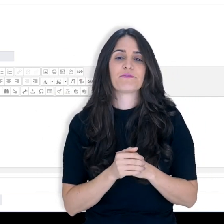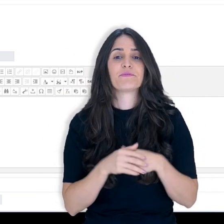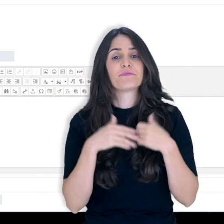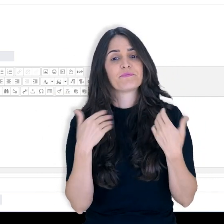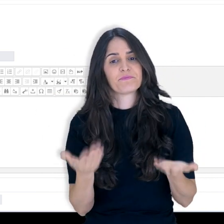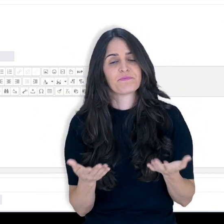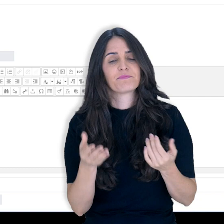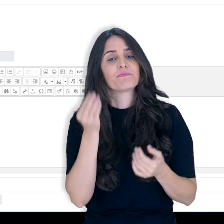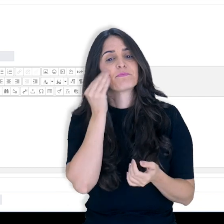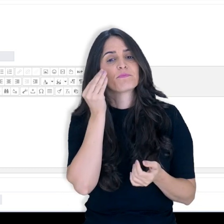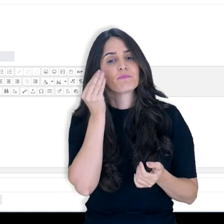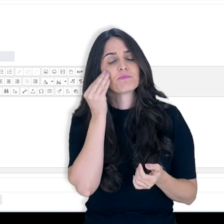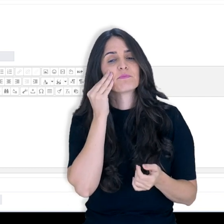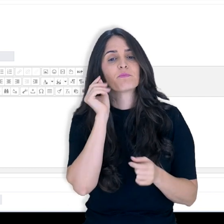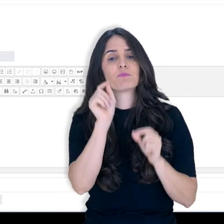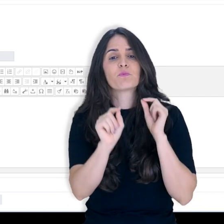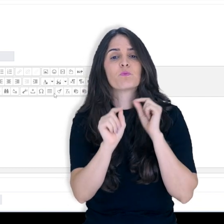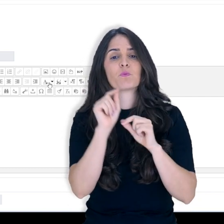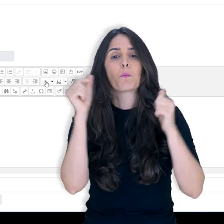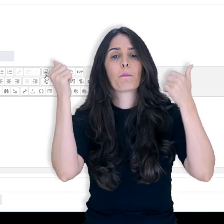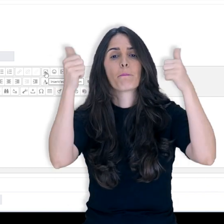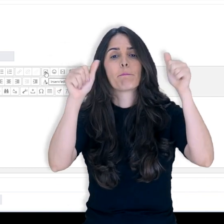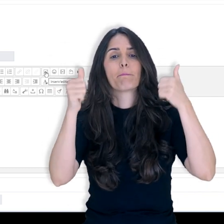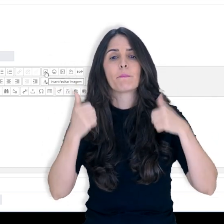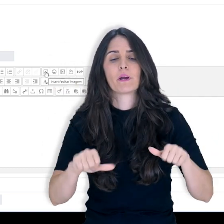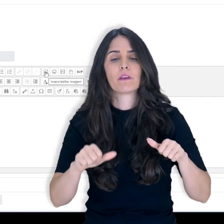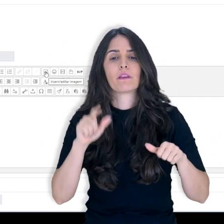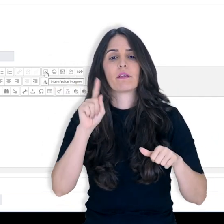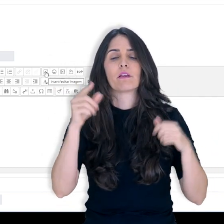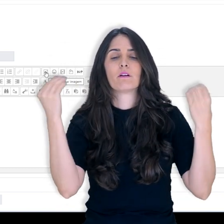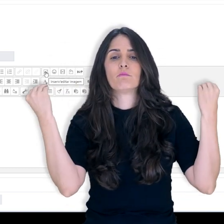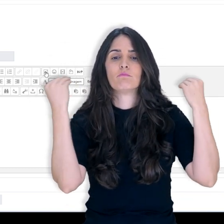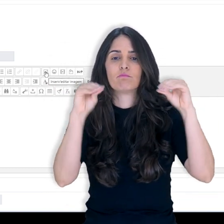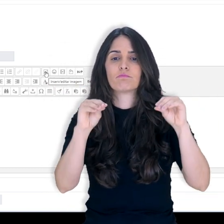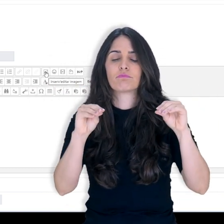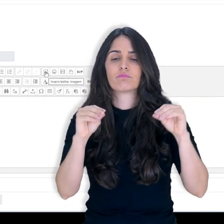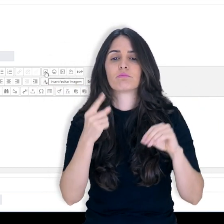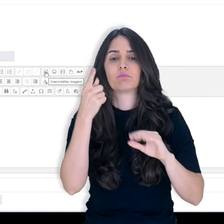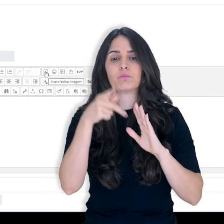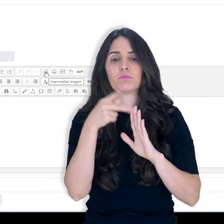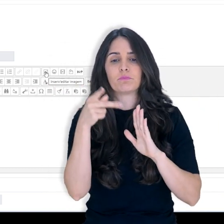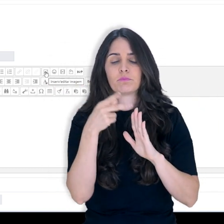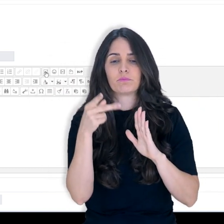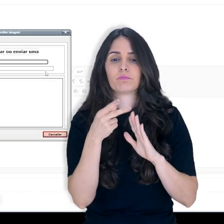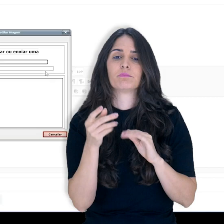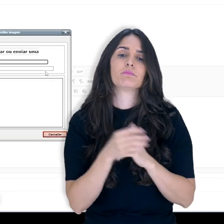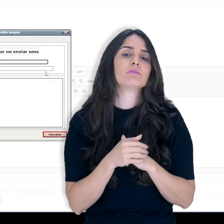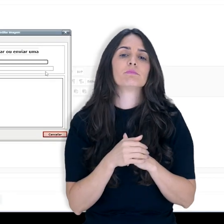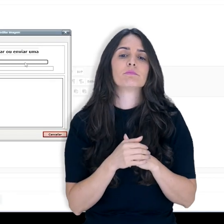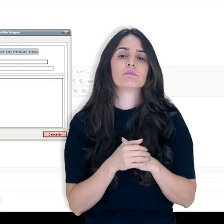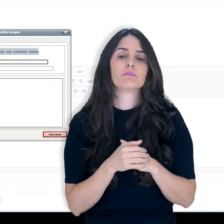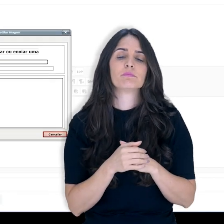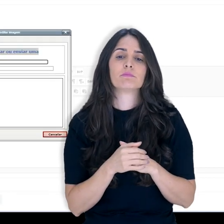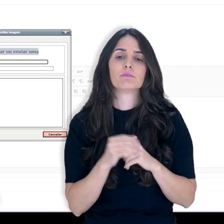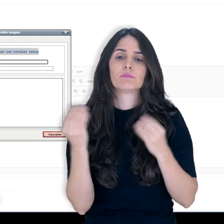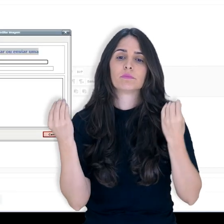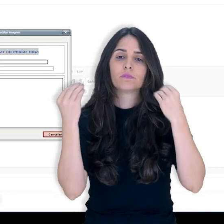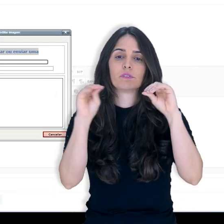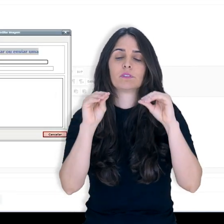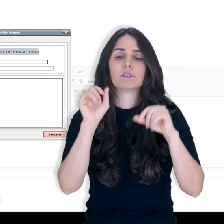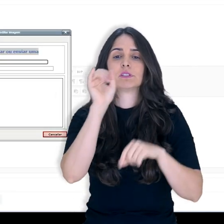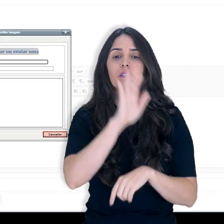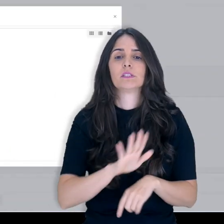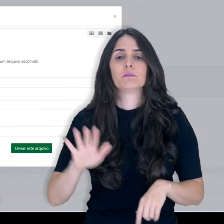primeiramente eu vou testar inserir um banner que seria a inserção de uma imagem então eu vou clicar aqui inserir imagem